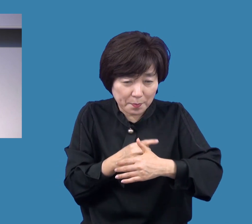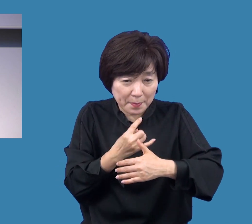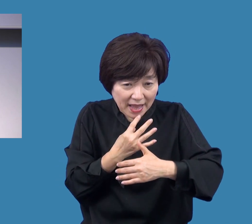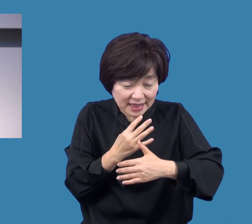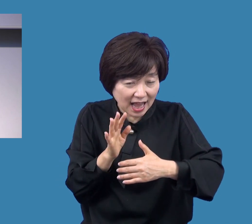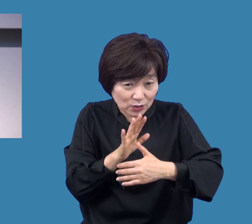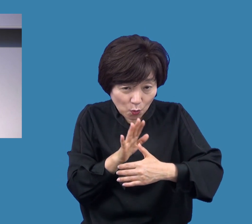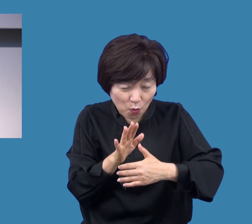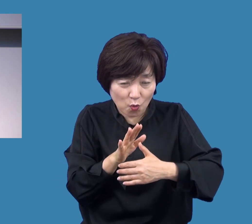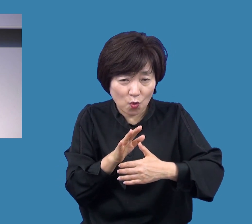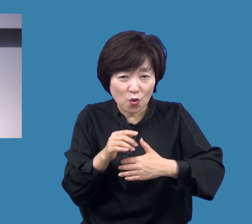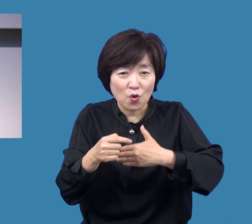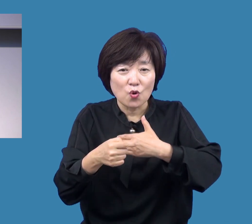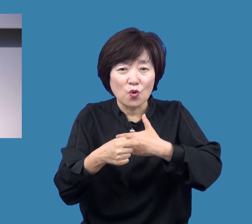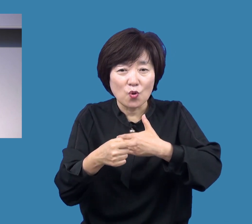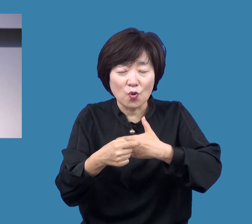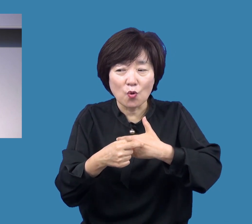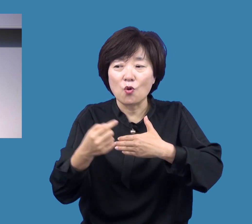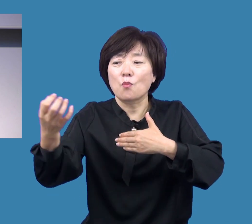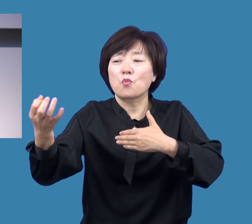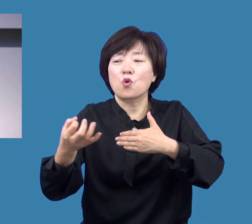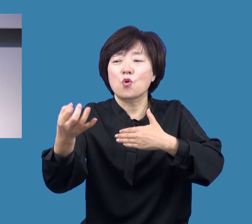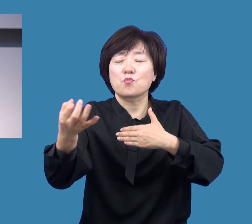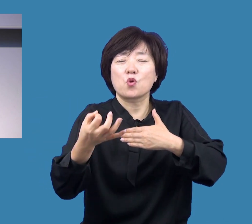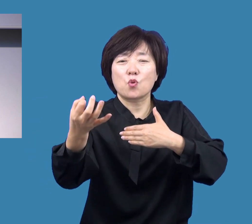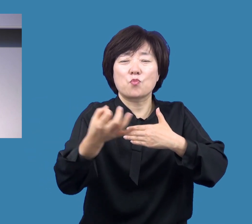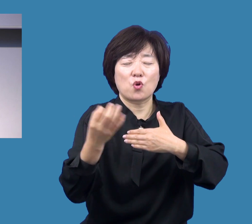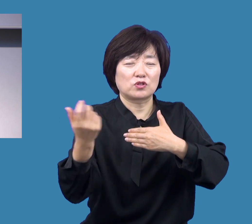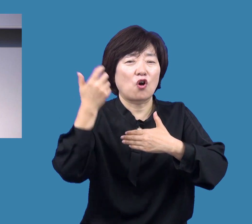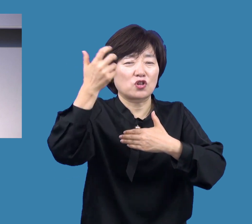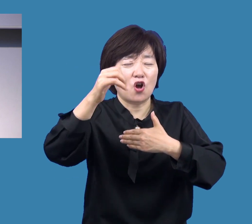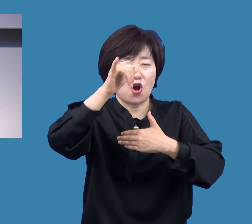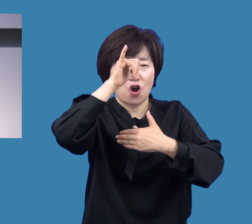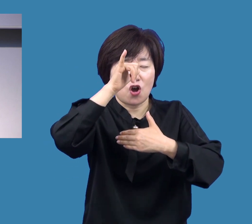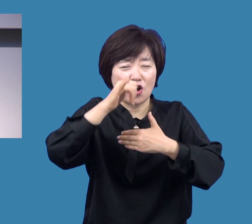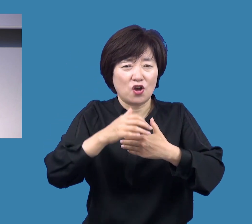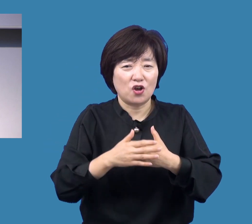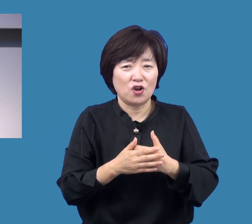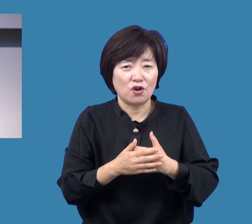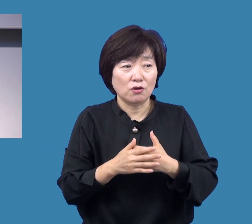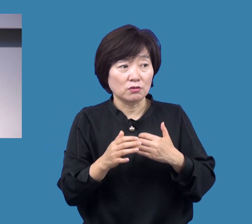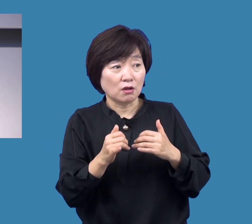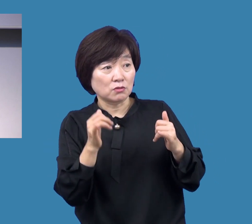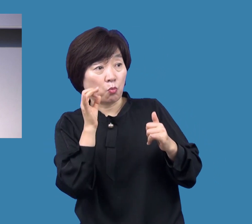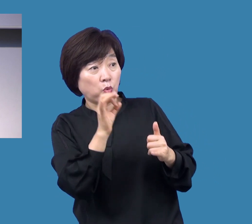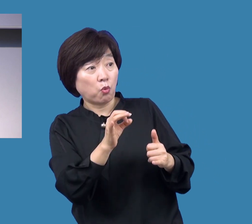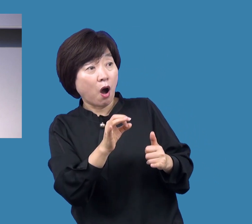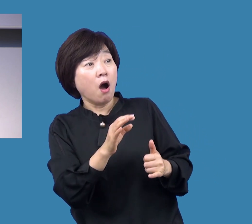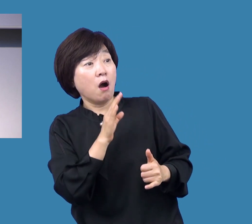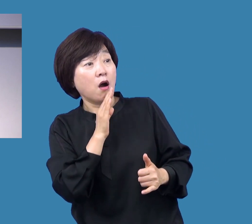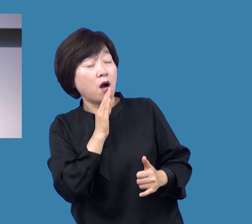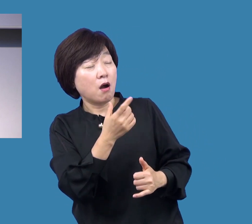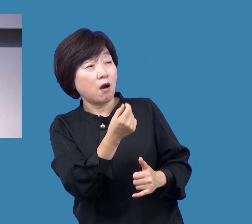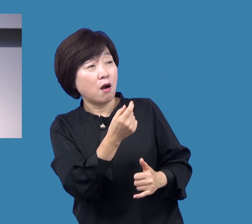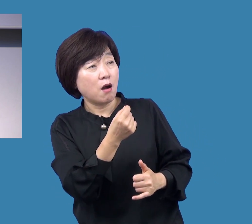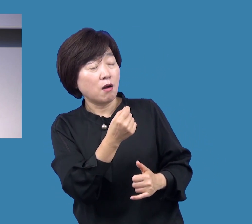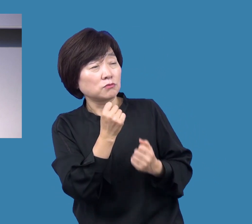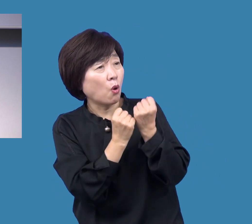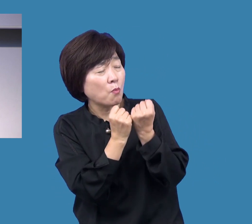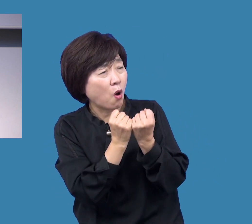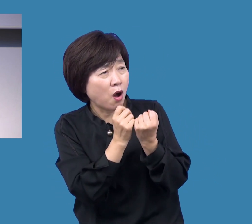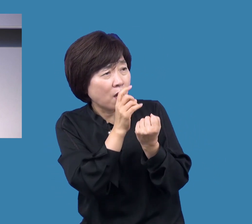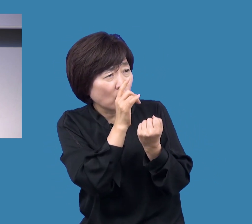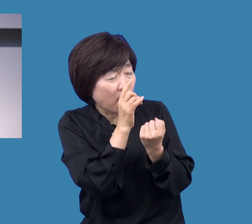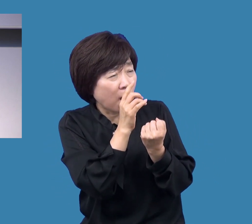뭐가 있냐면 객관적으로 보여지는 역사들이 있어요. 그래서 사람들이 부인할 수 없는, 이거는 어떻게 설명할 수가